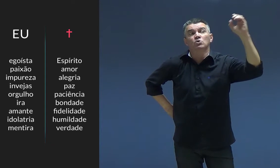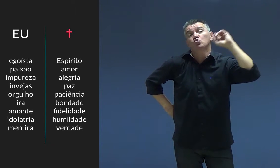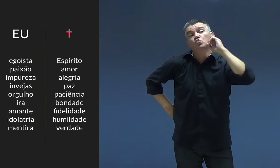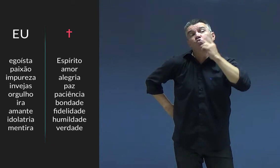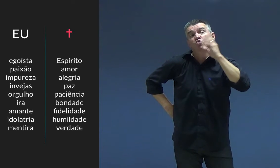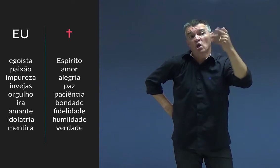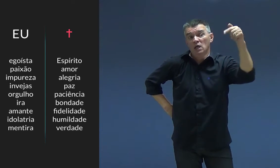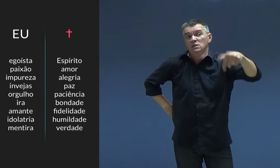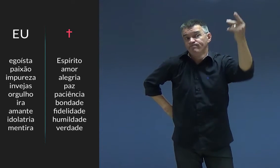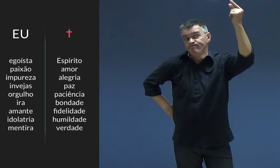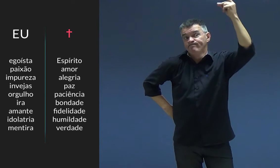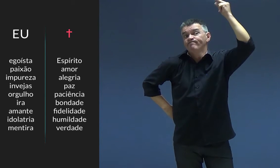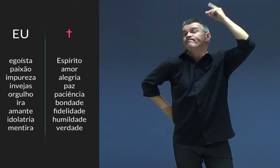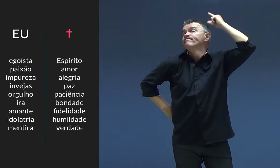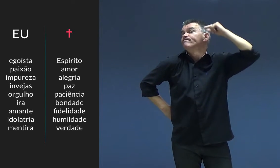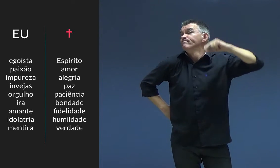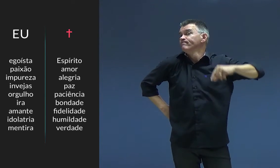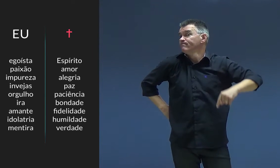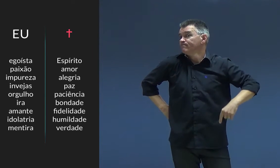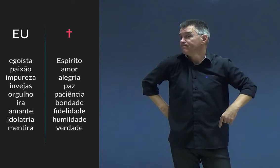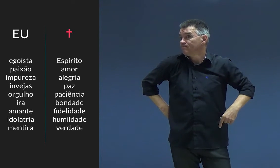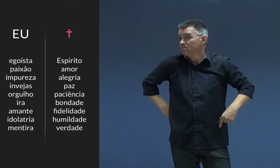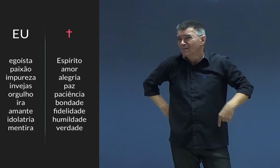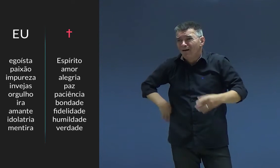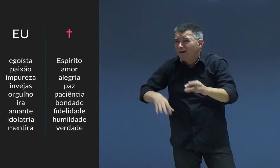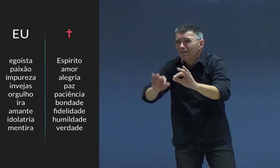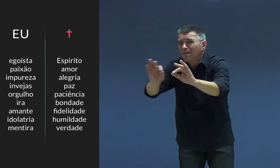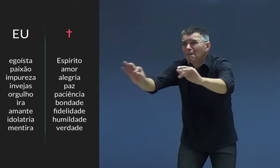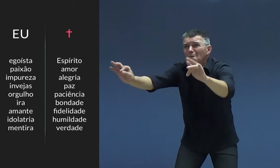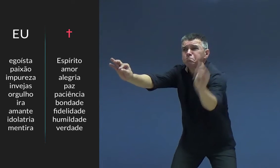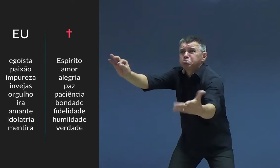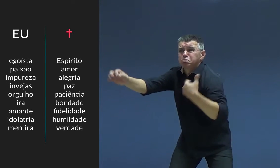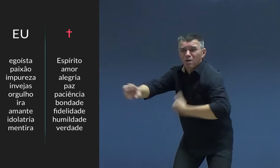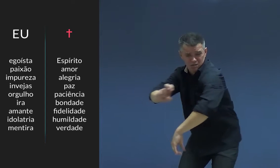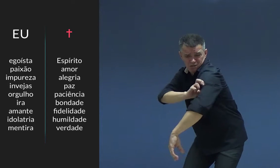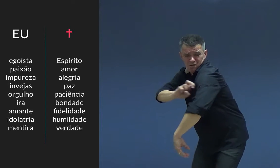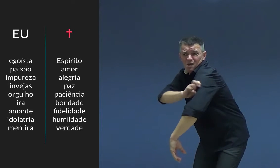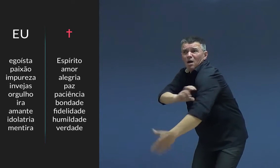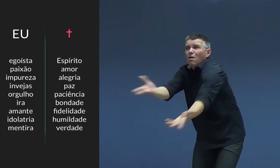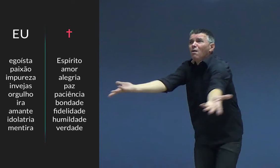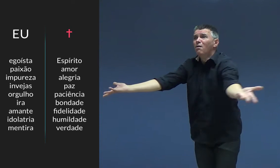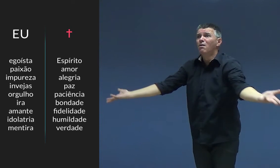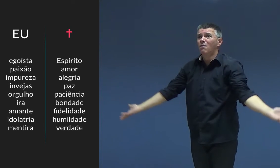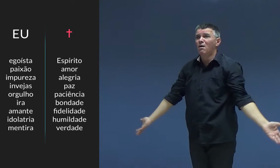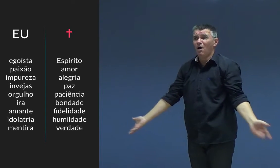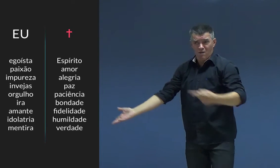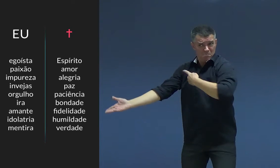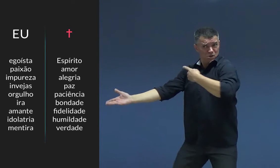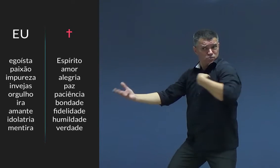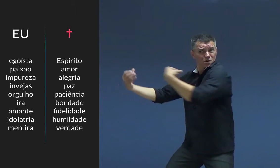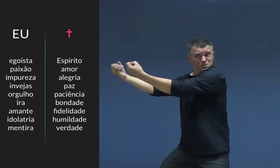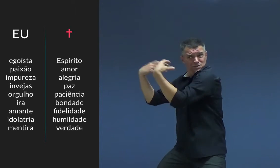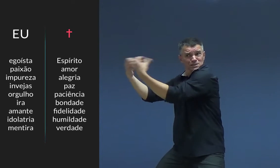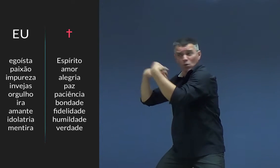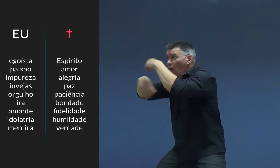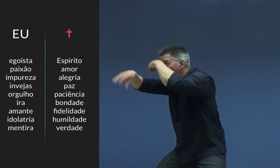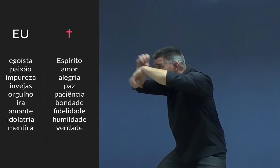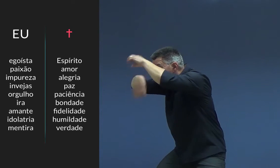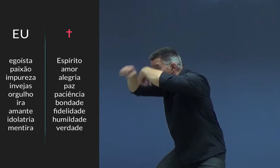Então já tem 300, tinha 300 surdos aqui. Gente, eu só falei, o que você é, Fê? E